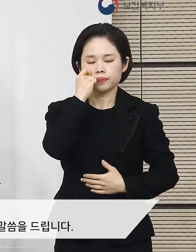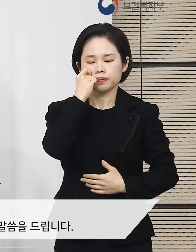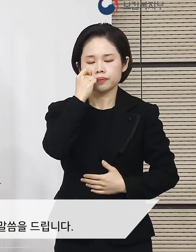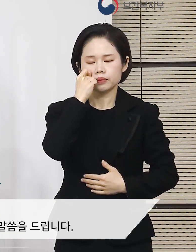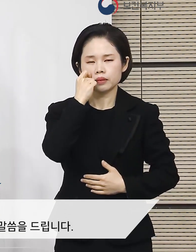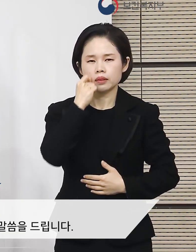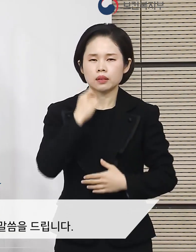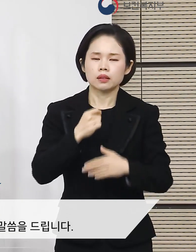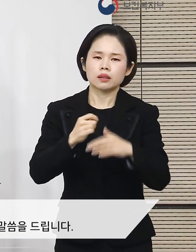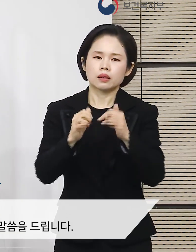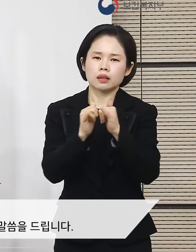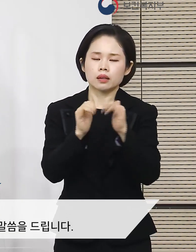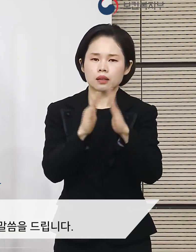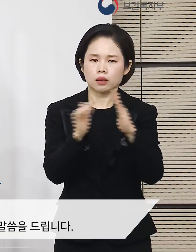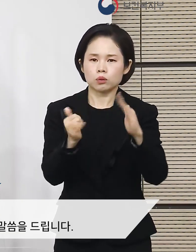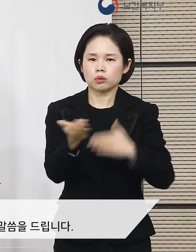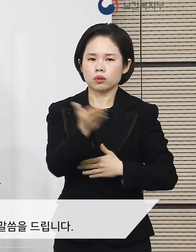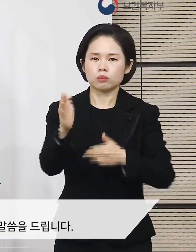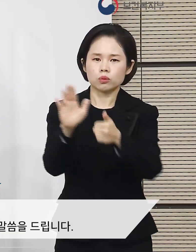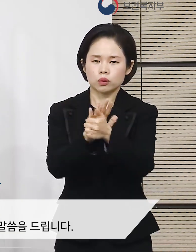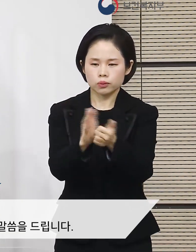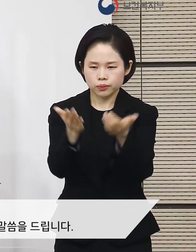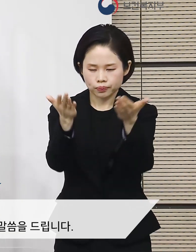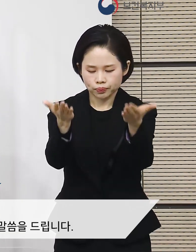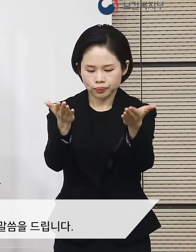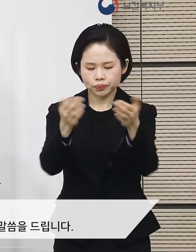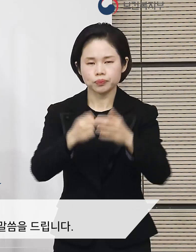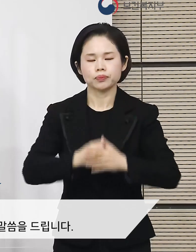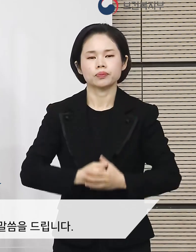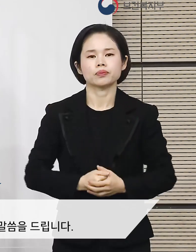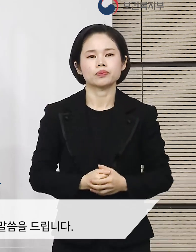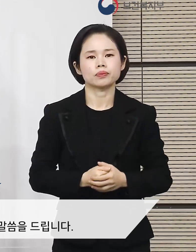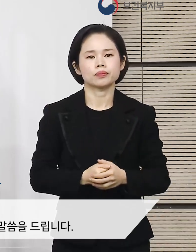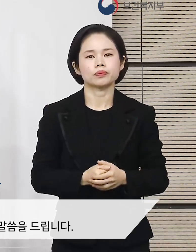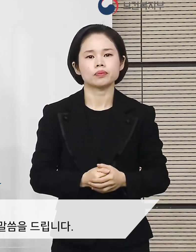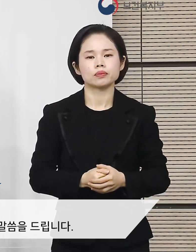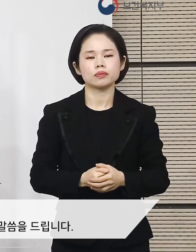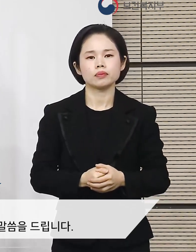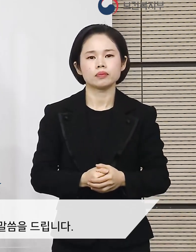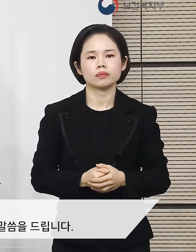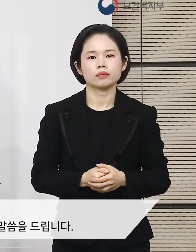명복을 빌고 유가족분들께 심심한 위로의 말씀을 드립니다.